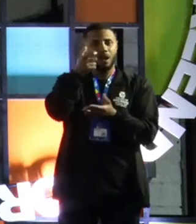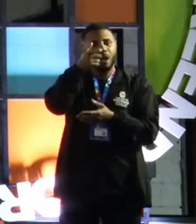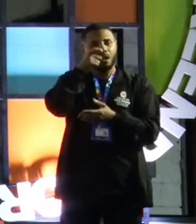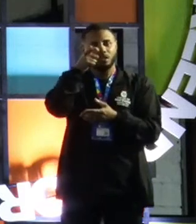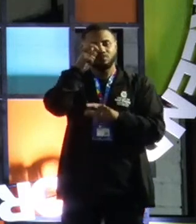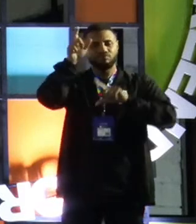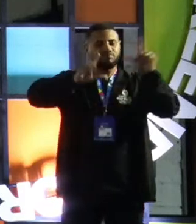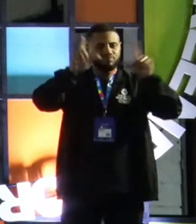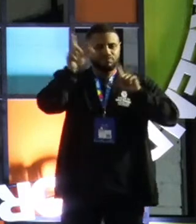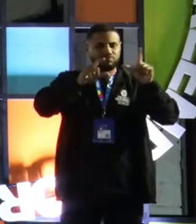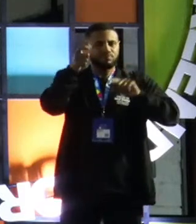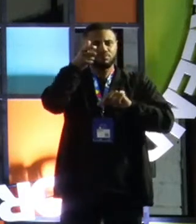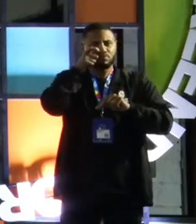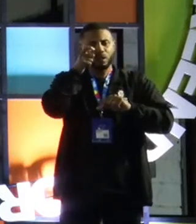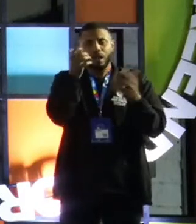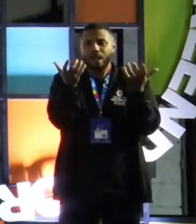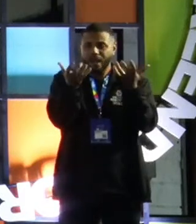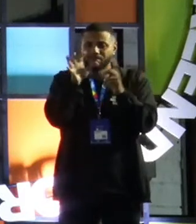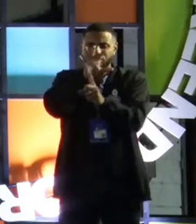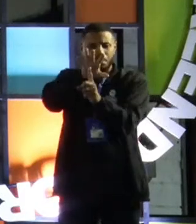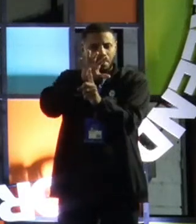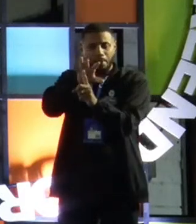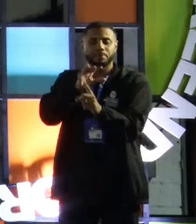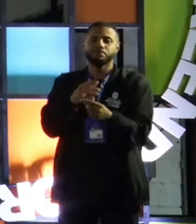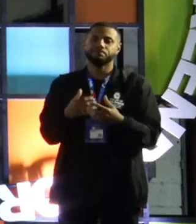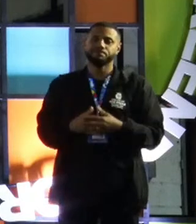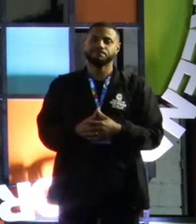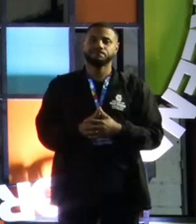para a sua televisão, enfim, para o seu canal.